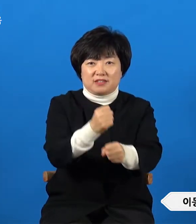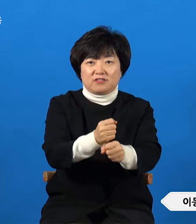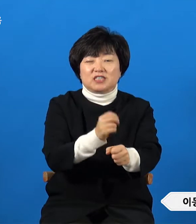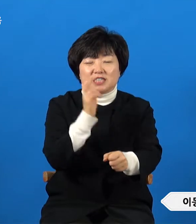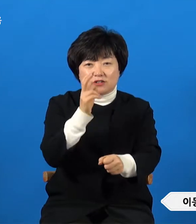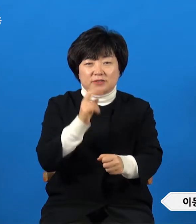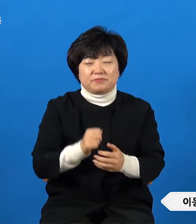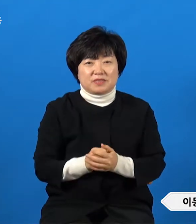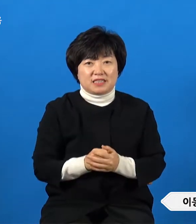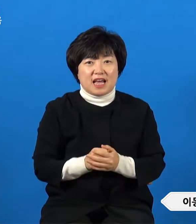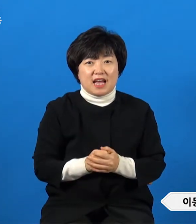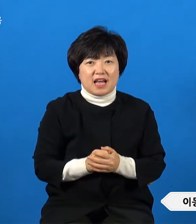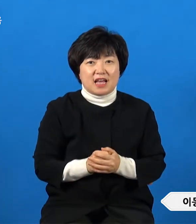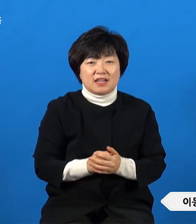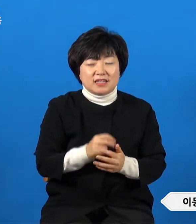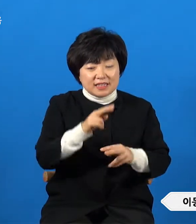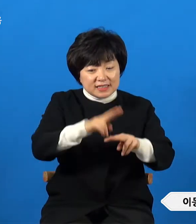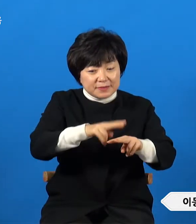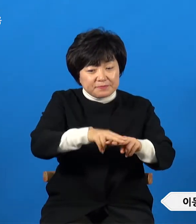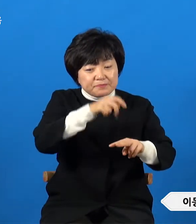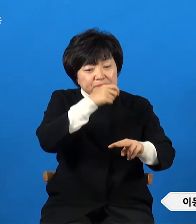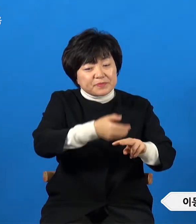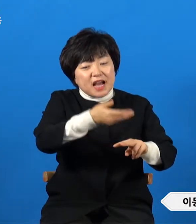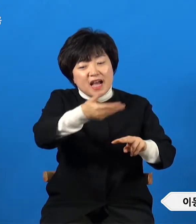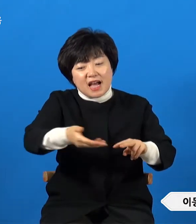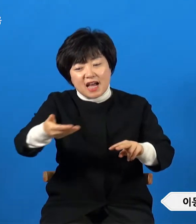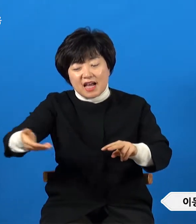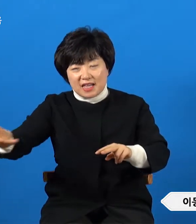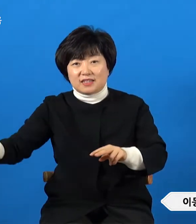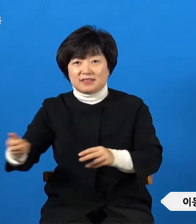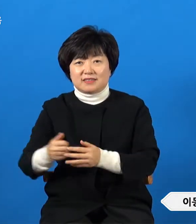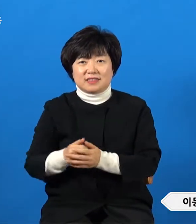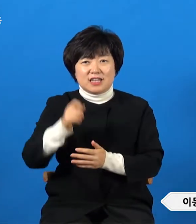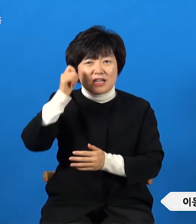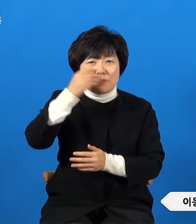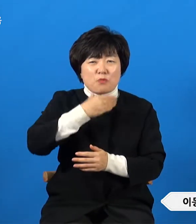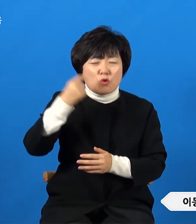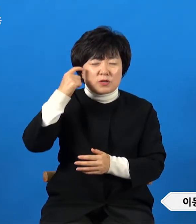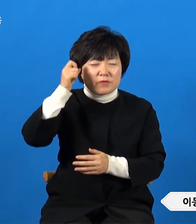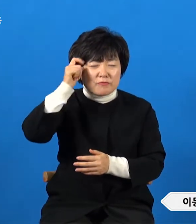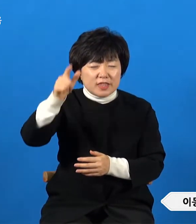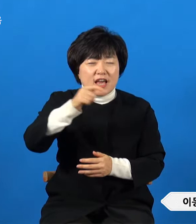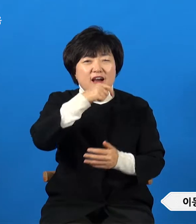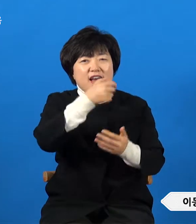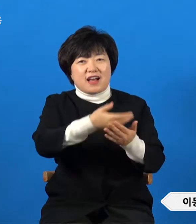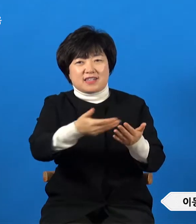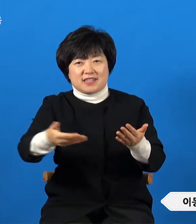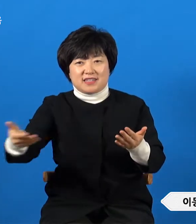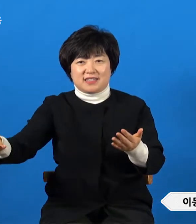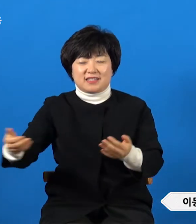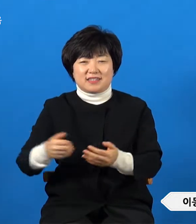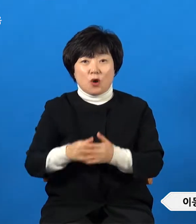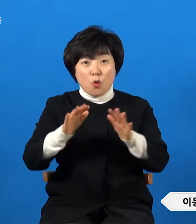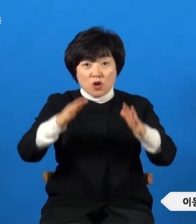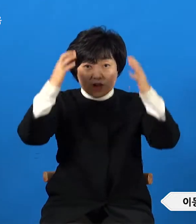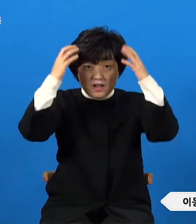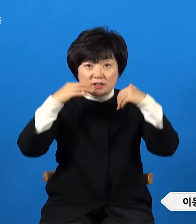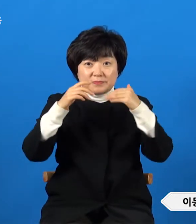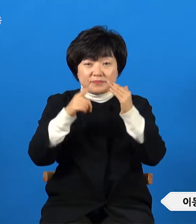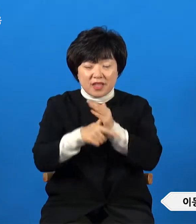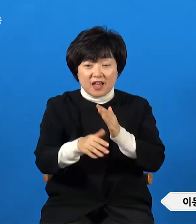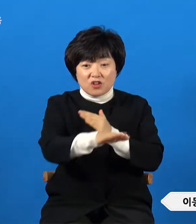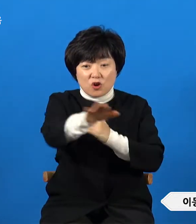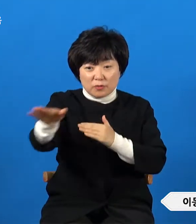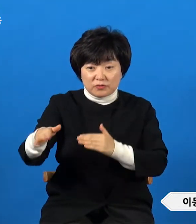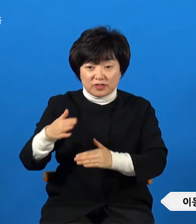생명의 강이 흘러갈 것입니다. 복음의 위대한 강이 흘러갈 것입니다. 나는 이번 여름철 저와 여러분의 수고와